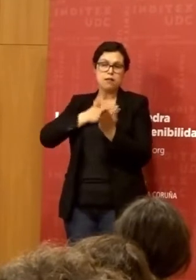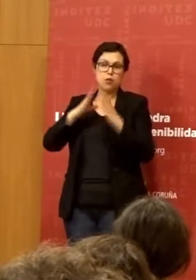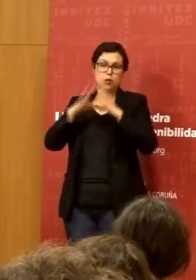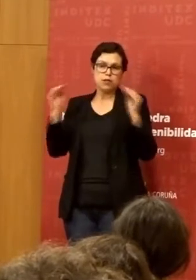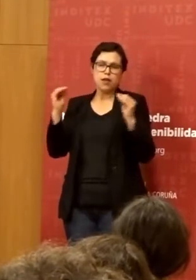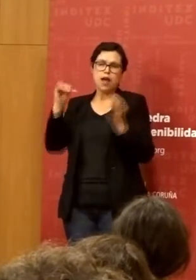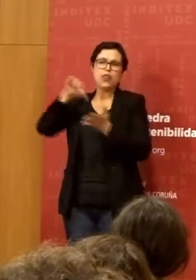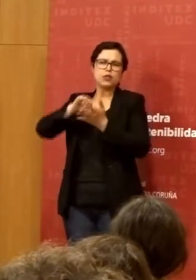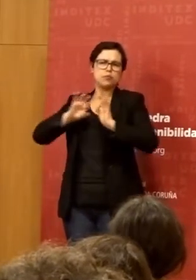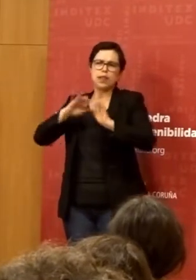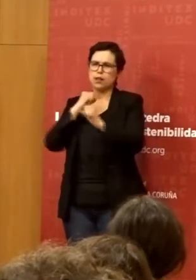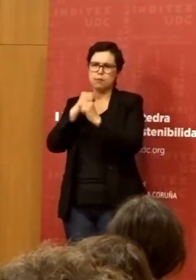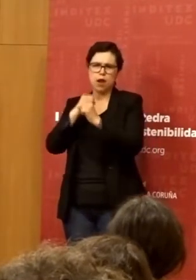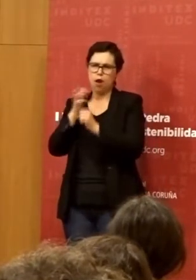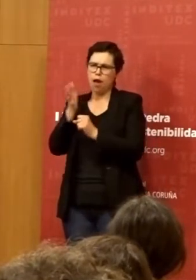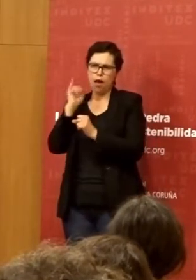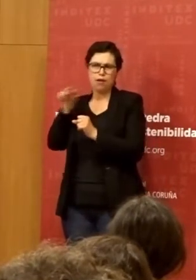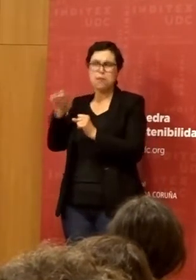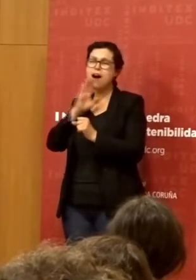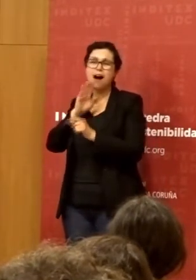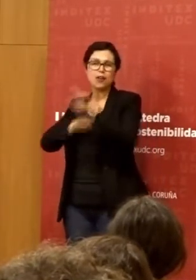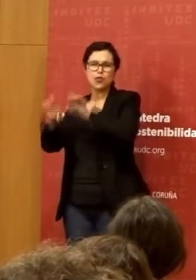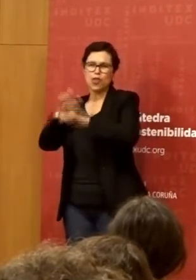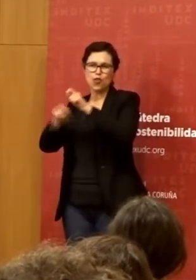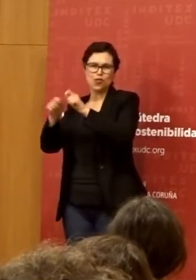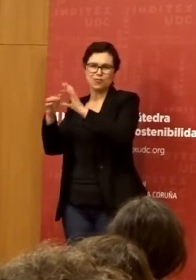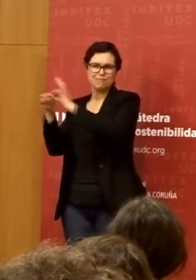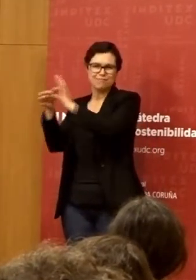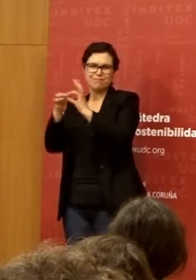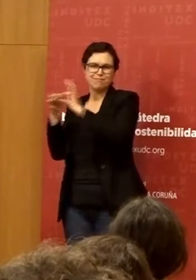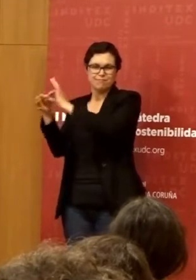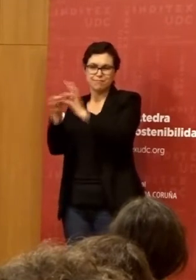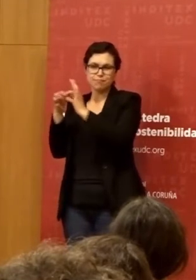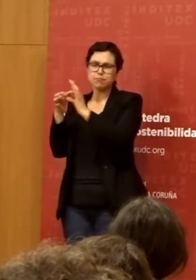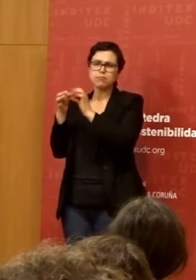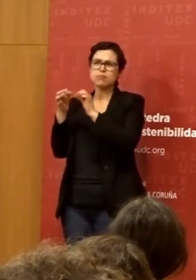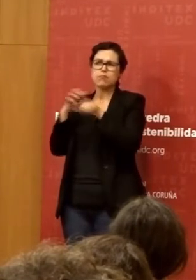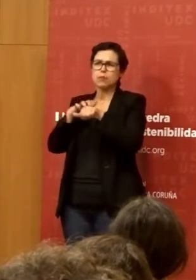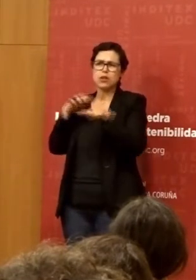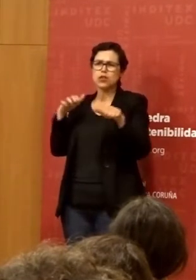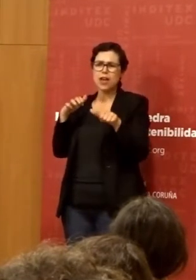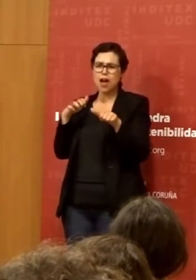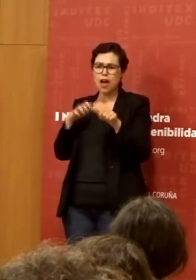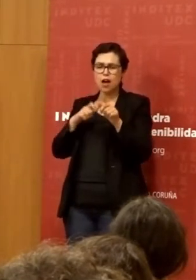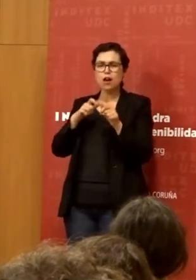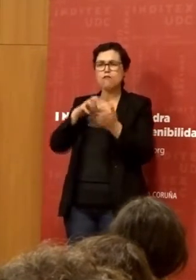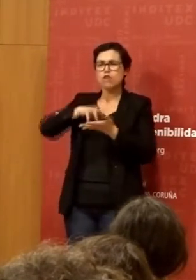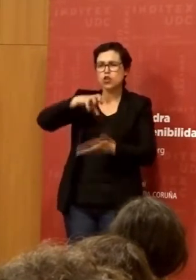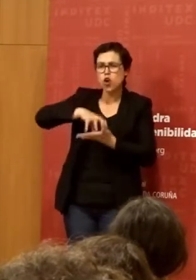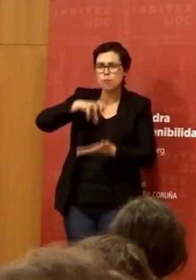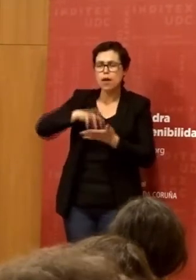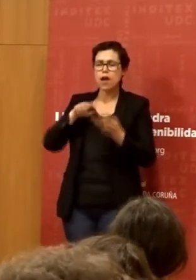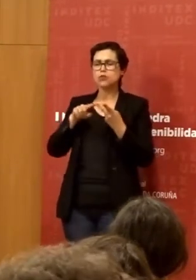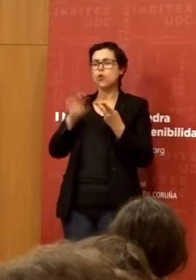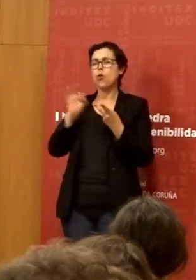un centro especial de empleo de APSA, en el que casi todas las prácticamente todas las personas que hacen las fotocopias y que se ocupan